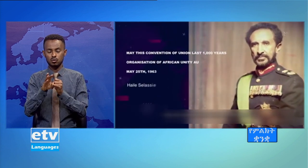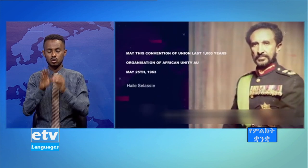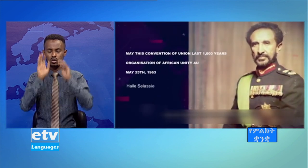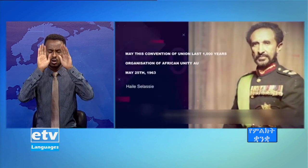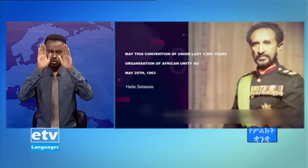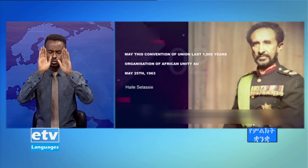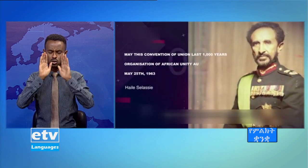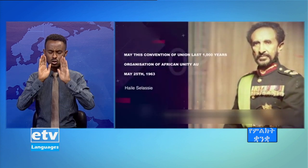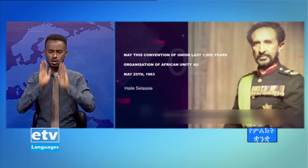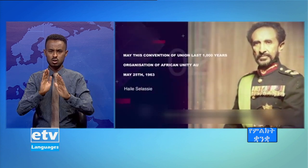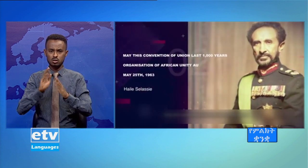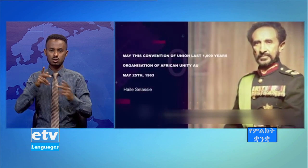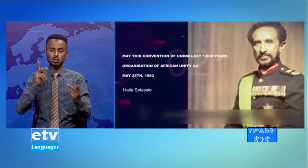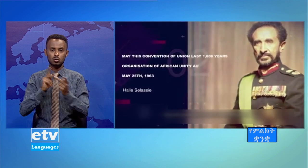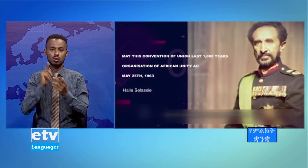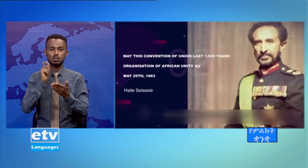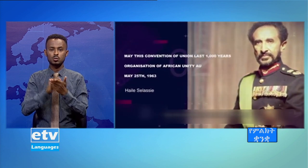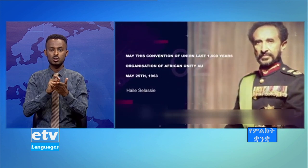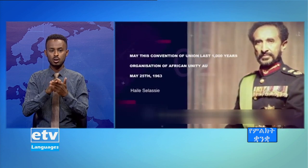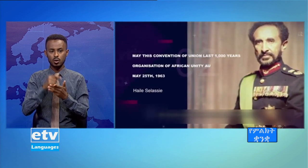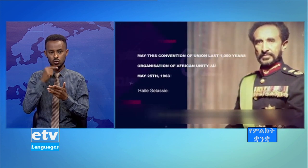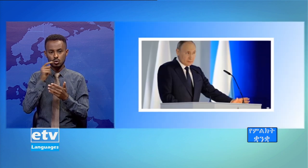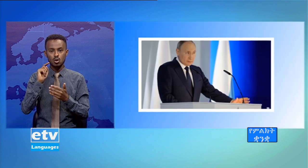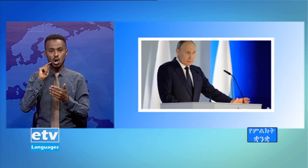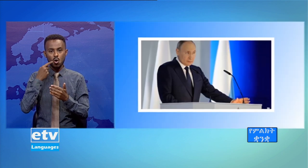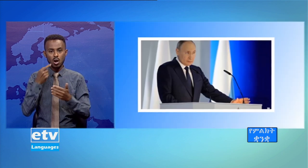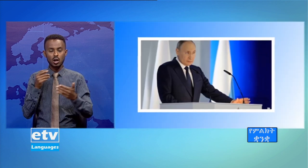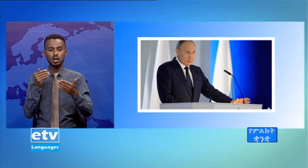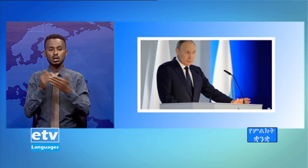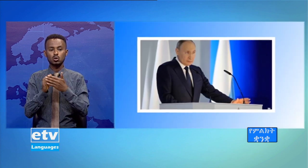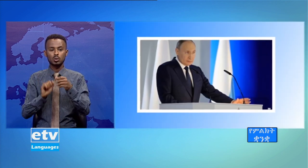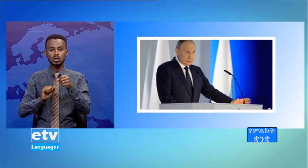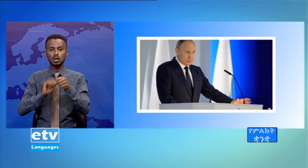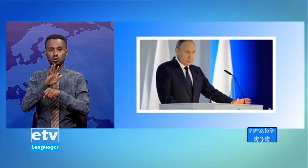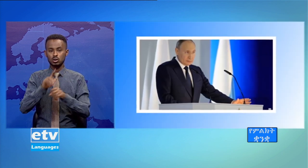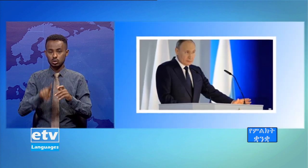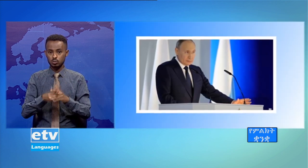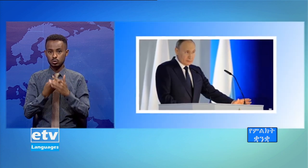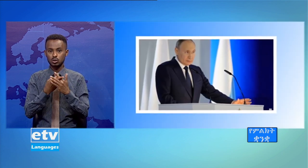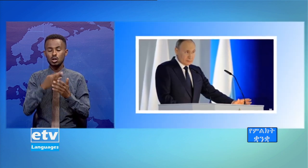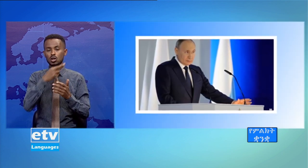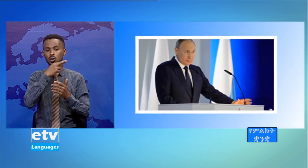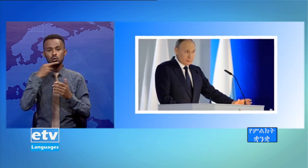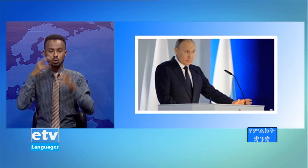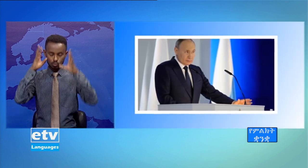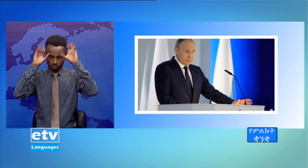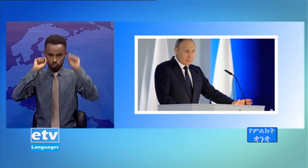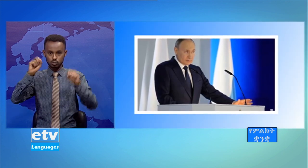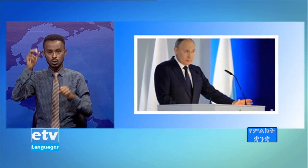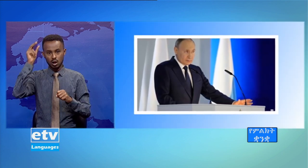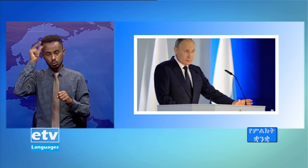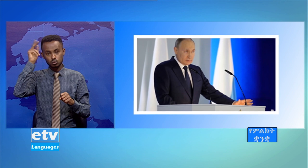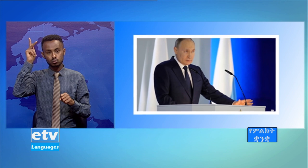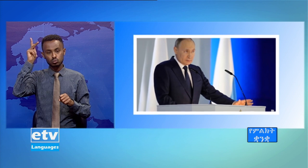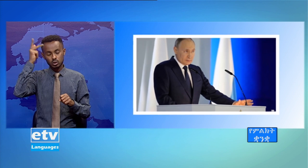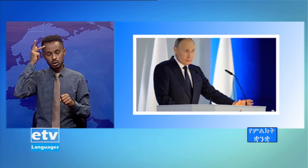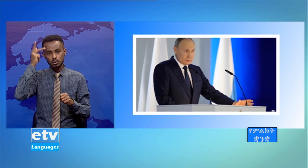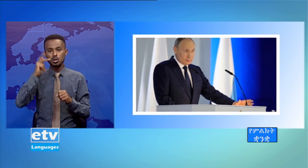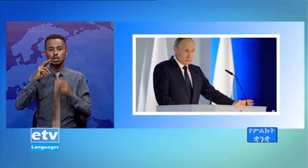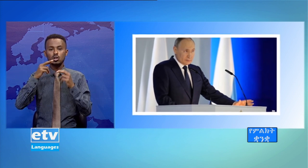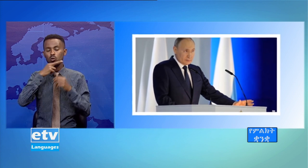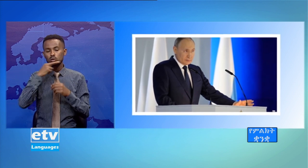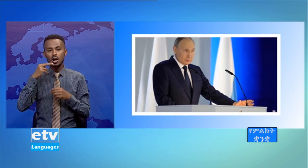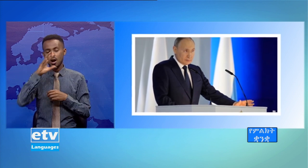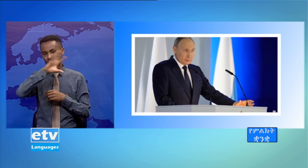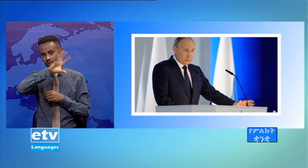አስደናቂ ስኬቶችን አስመዝግበዋል ሲሉ የእንኳን አደረሳችሁ መልእክታቸውን የጀመሩት የሩሲያው ፕሬዝደንት ቭላድሚር ፑቲንም የሩሲያ